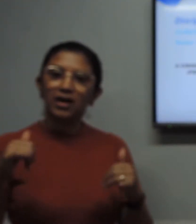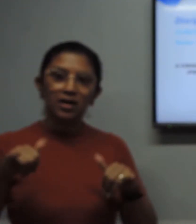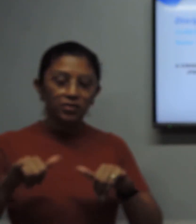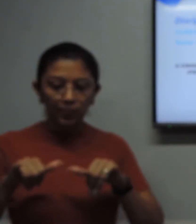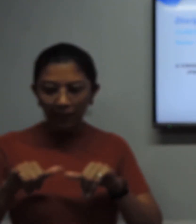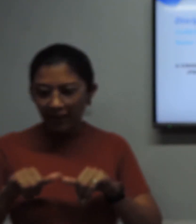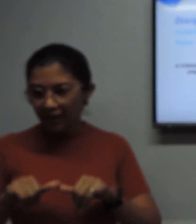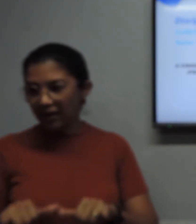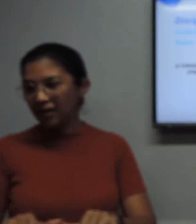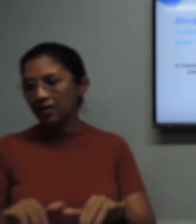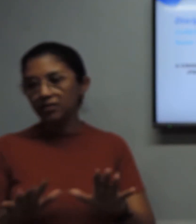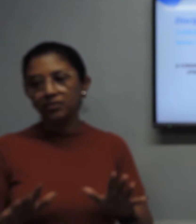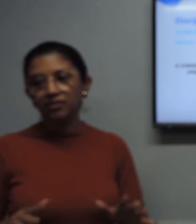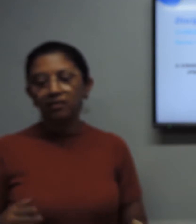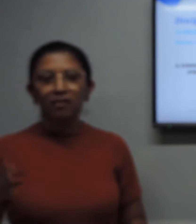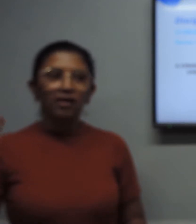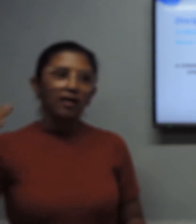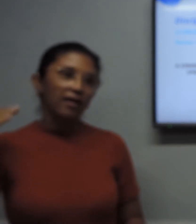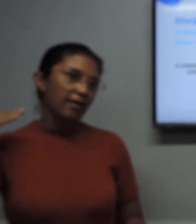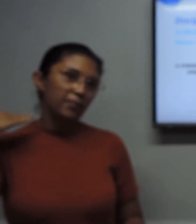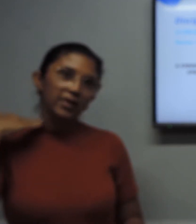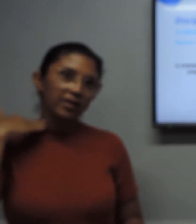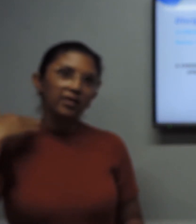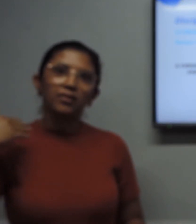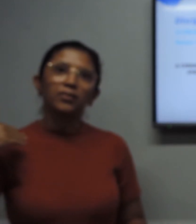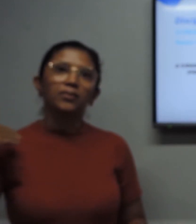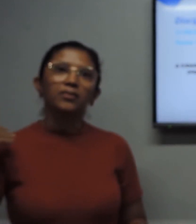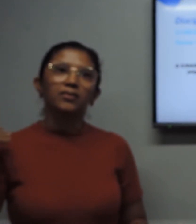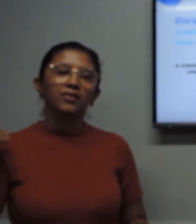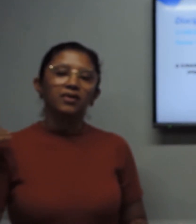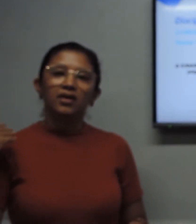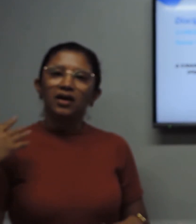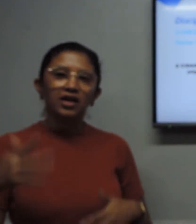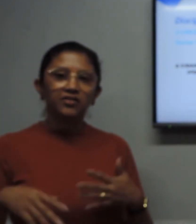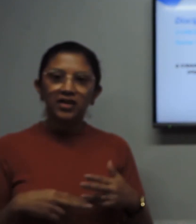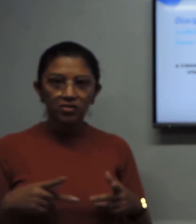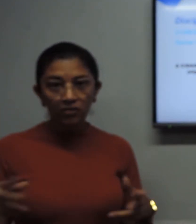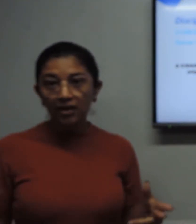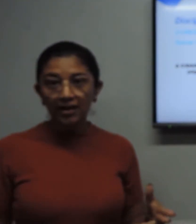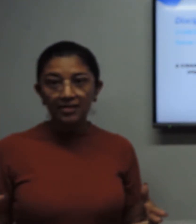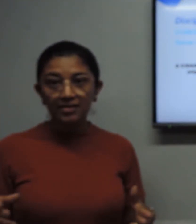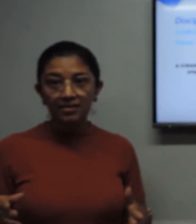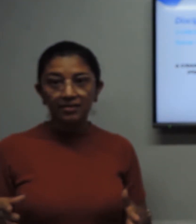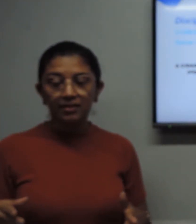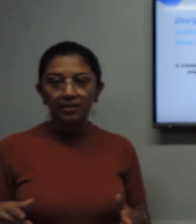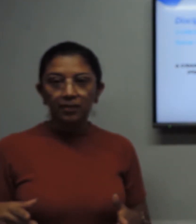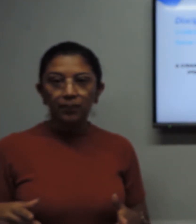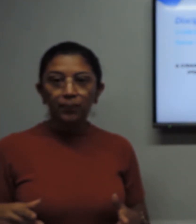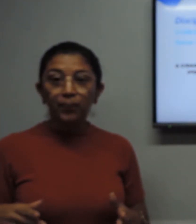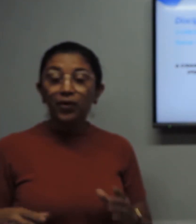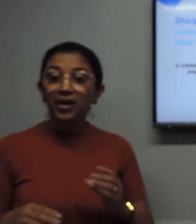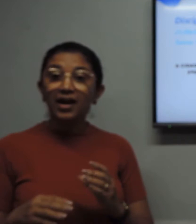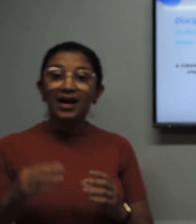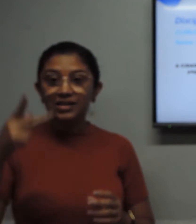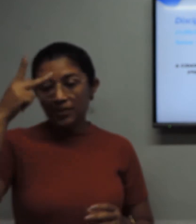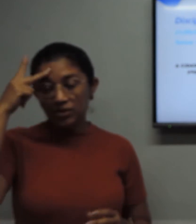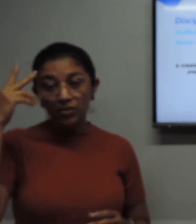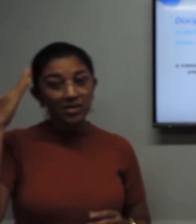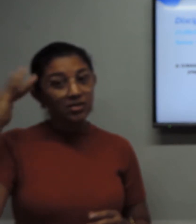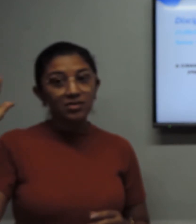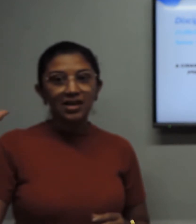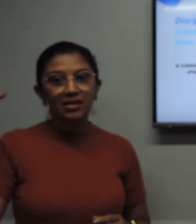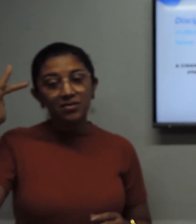eles vão ao supermercado, a banco, a diversos lugares. Porque